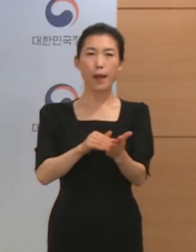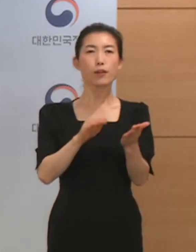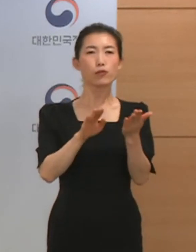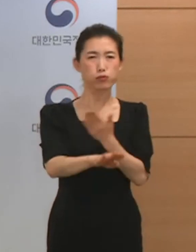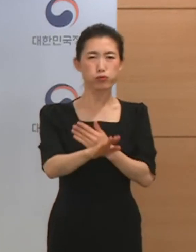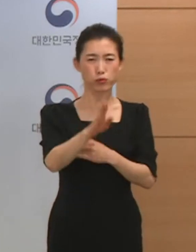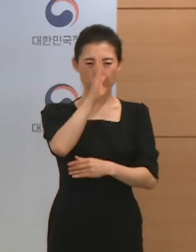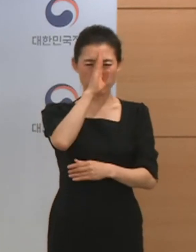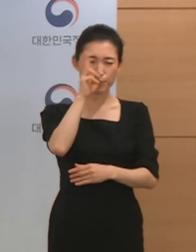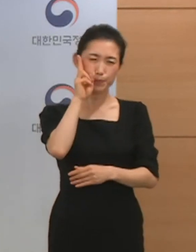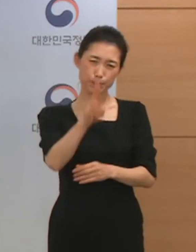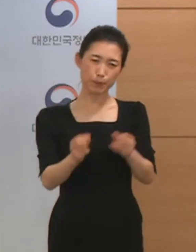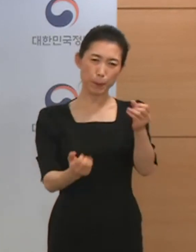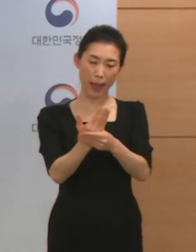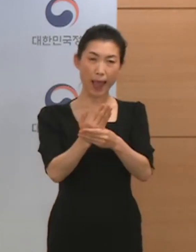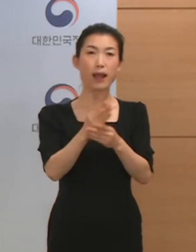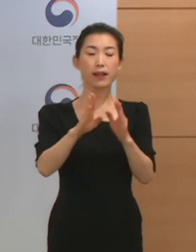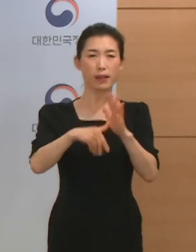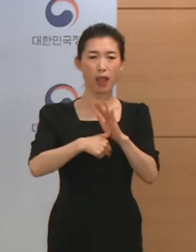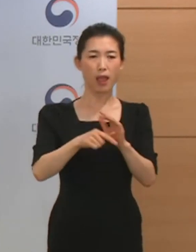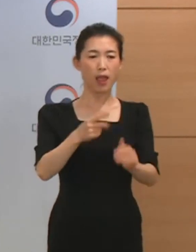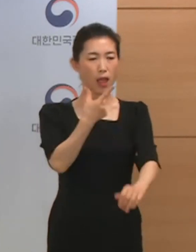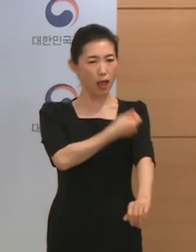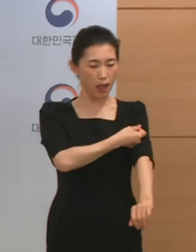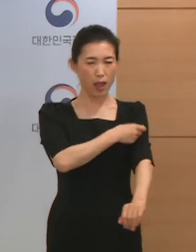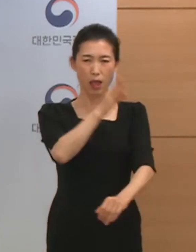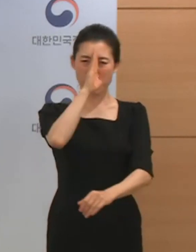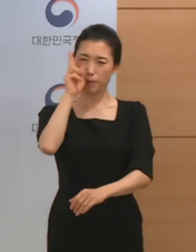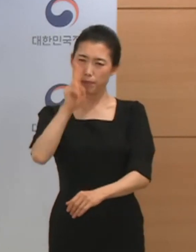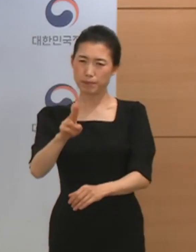인과성이 불충분한 환자의 의료비 지원 사업과